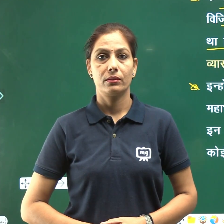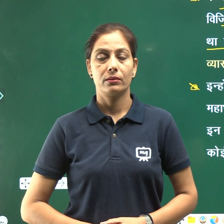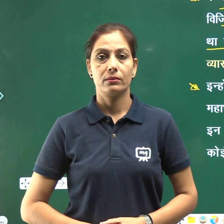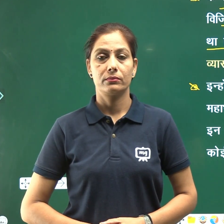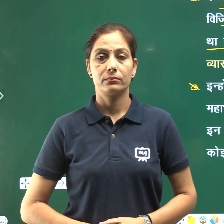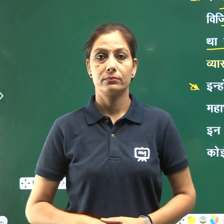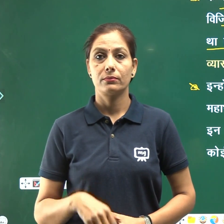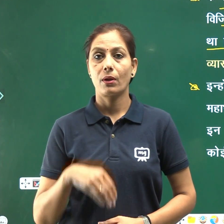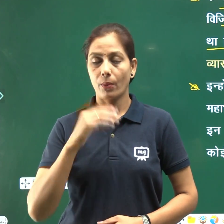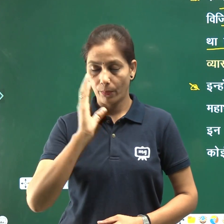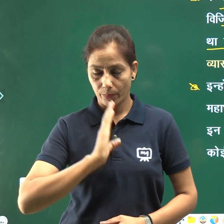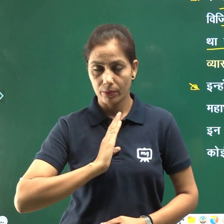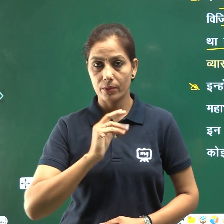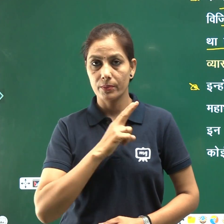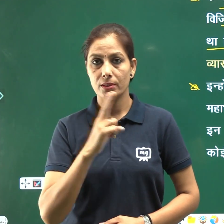ब्रह्मा,